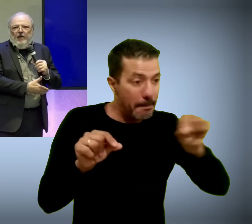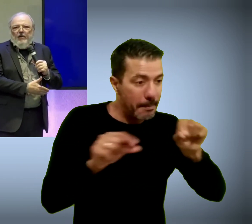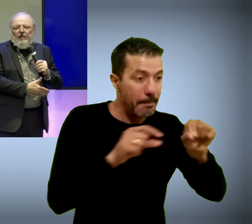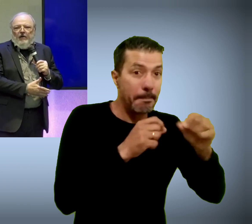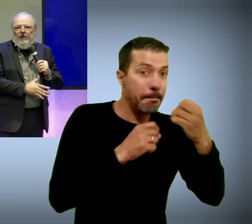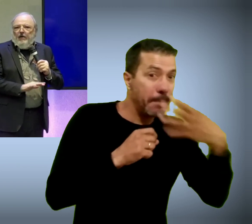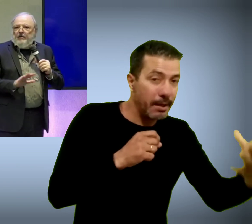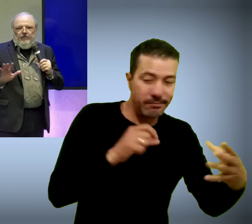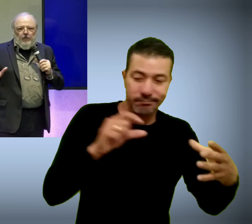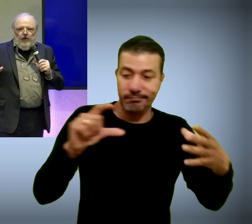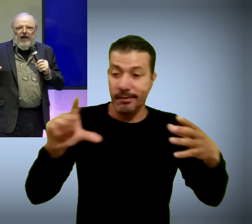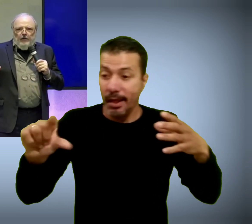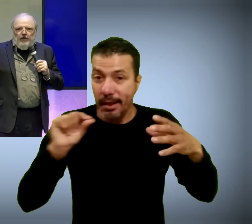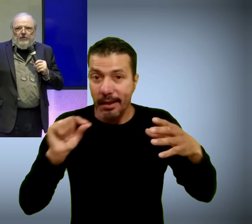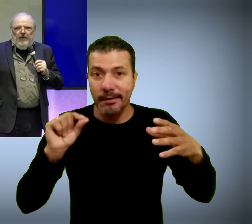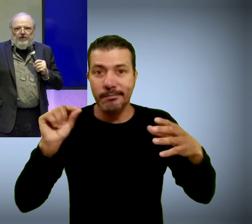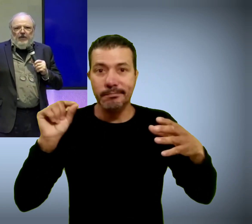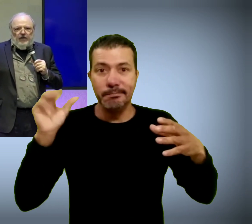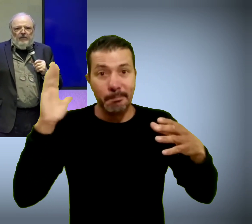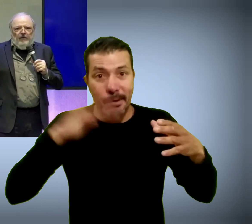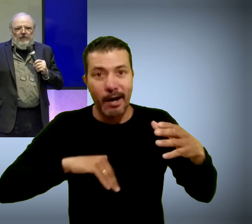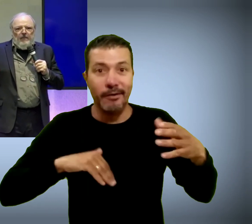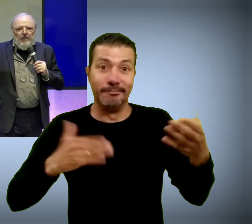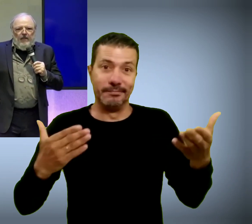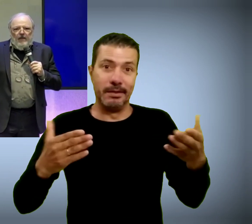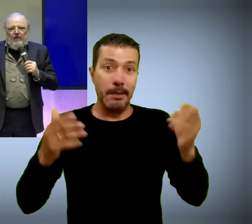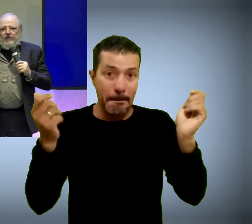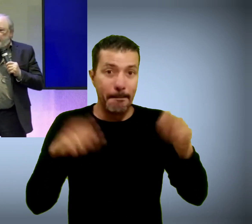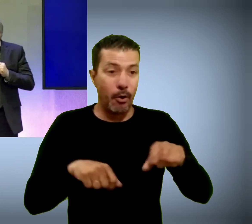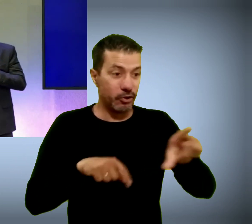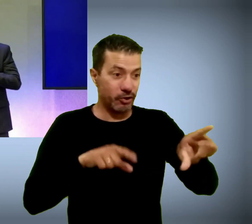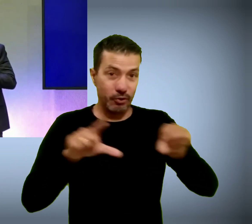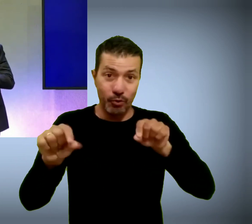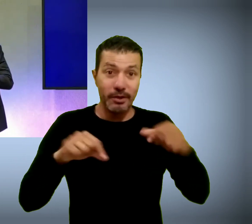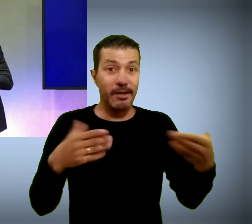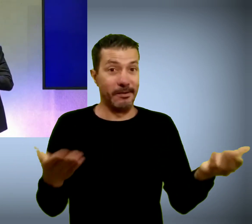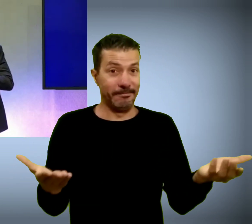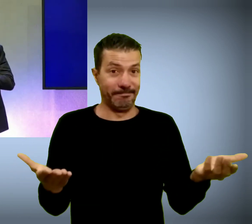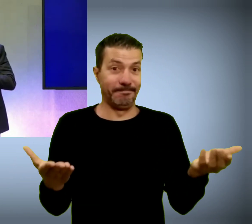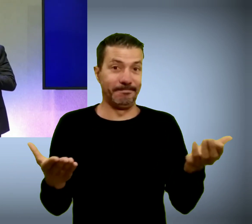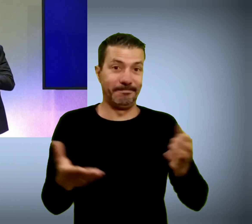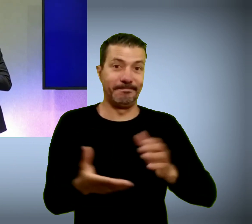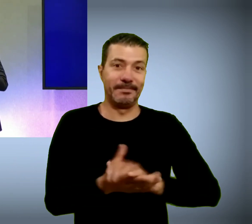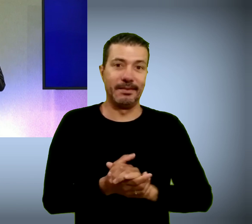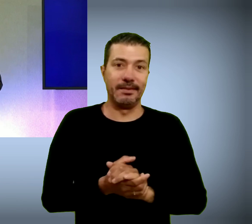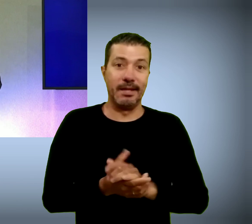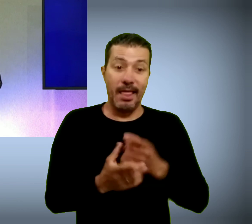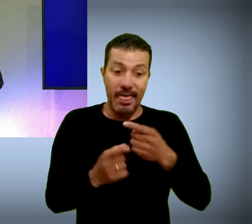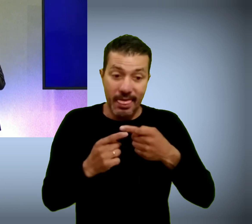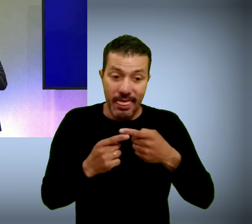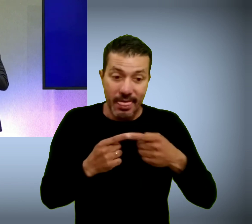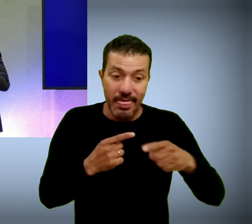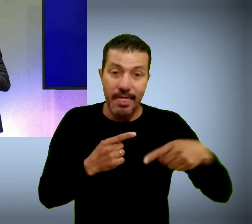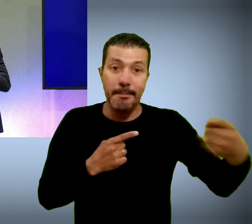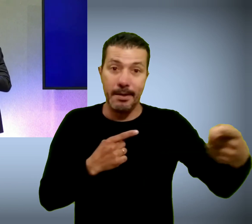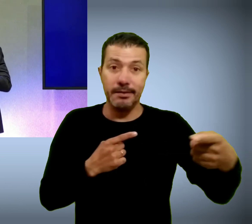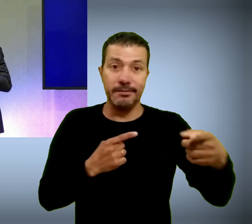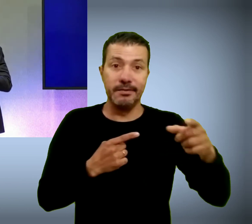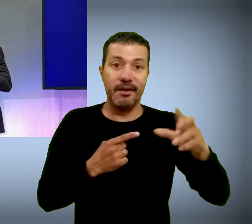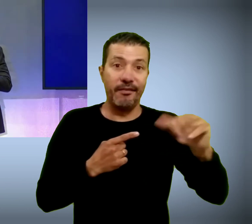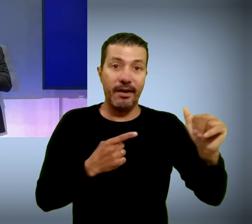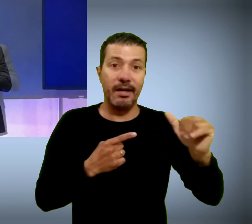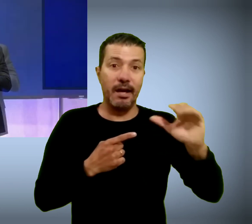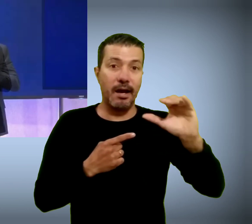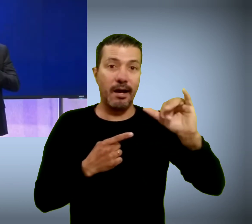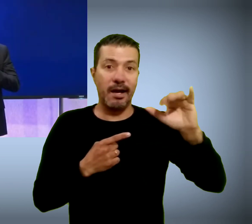quer se dar mal. Ficou claro isso, eu imagino, não? Ficou bastante claro. Semana que vem vamos ver o que aconteceu com Caim